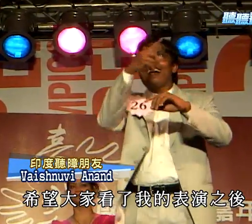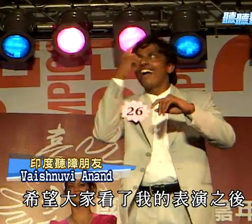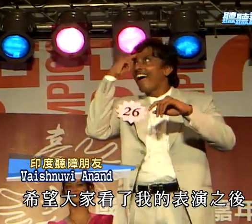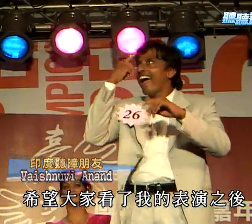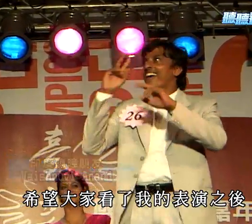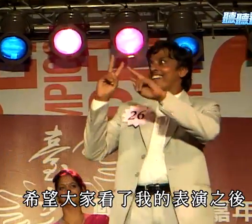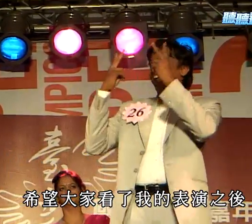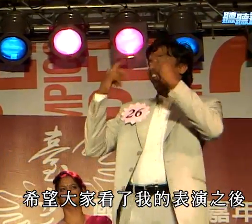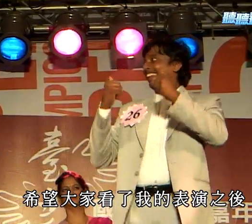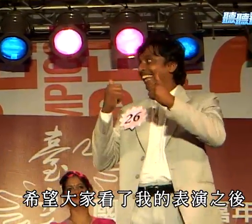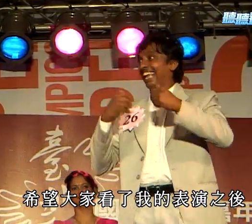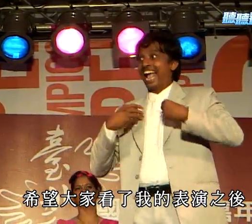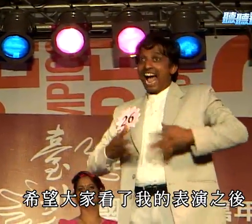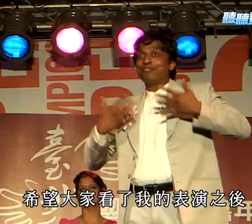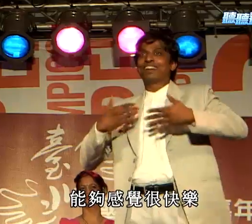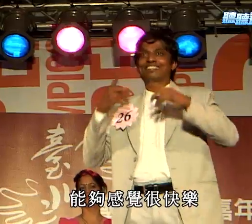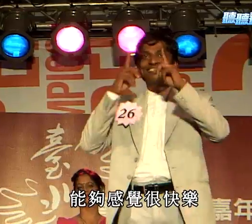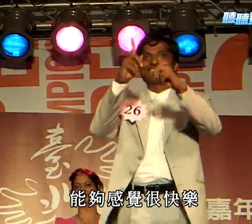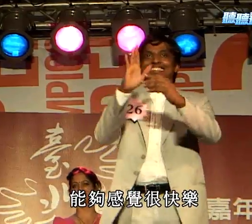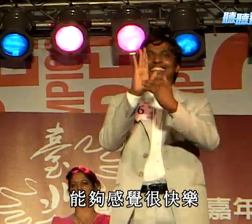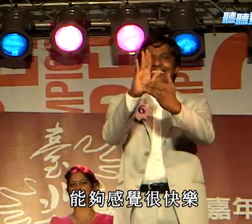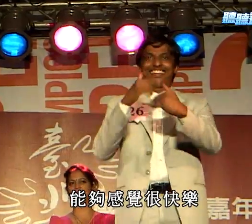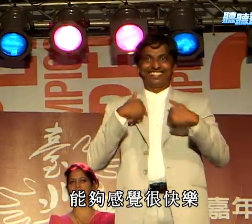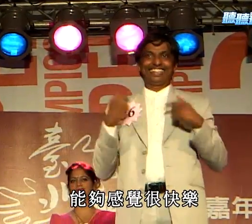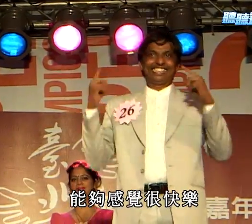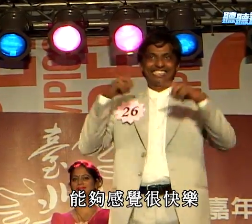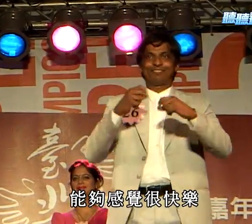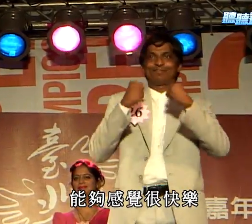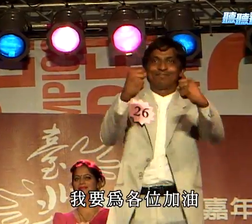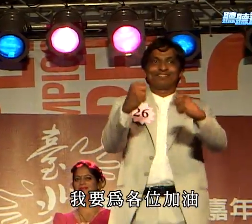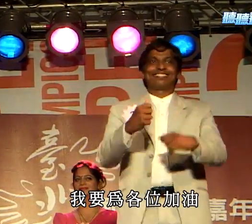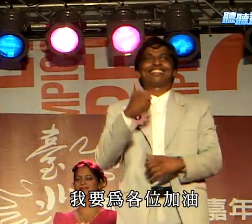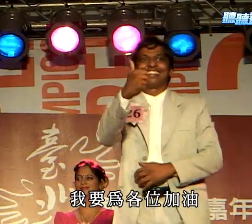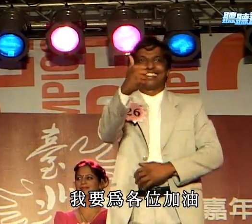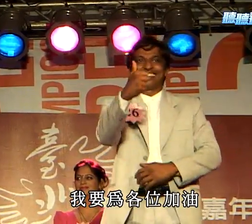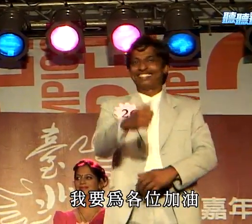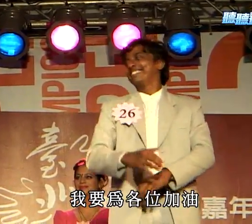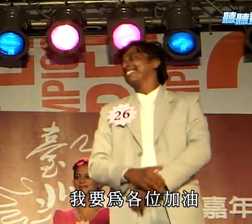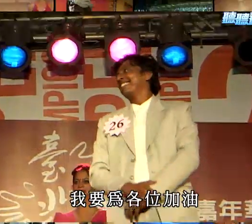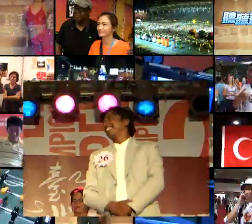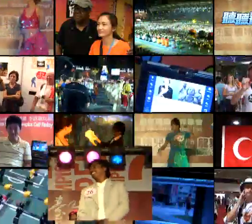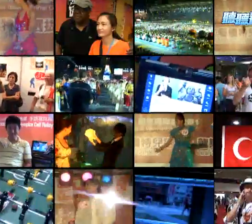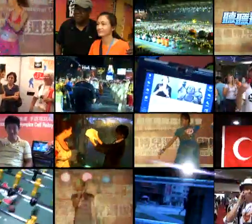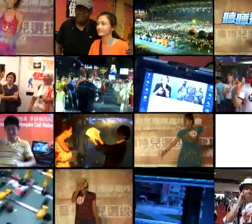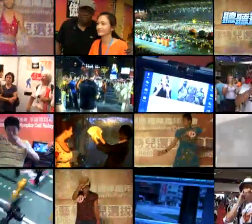表演之后能够感觉很快乐，我要为各位加油。